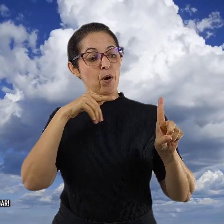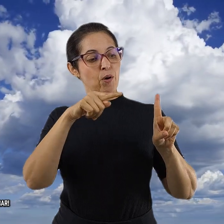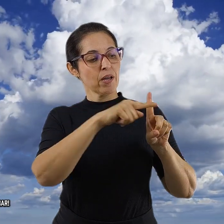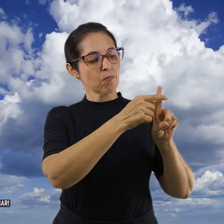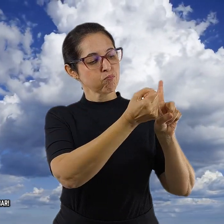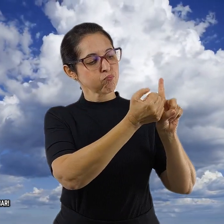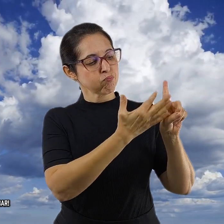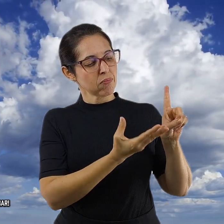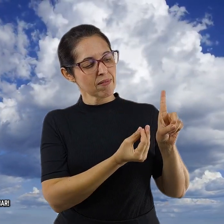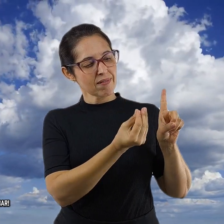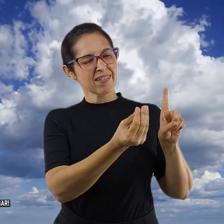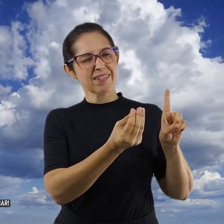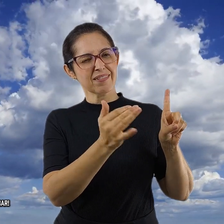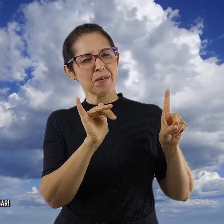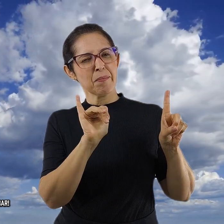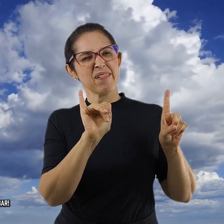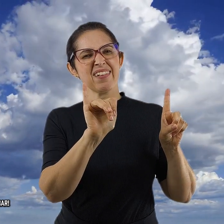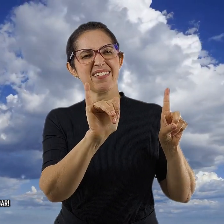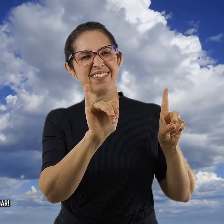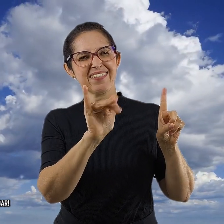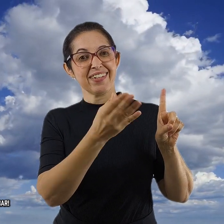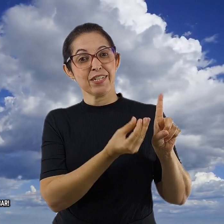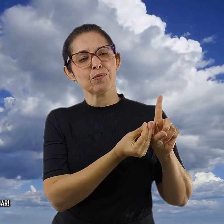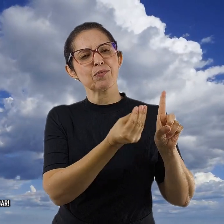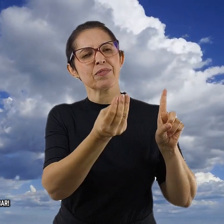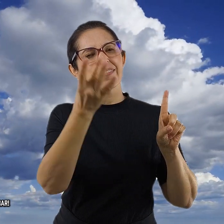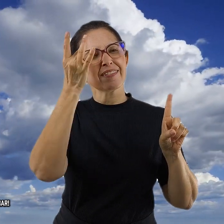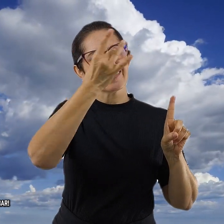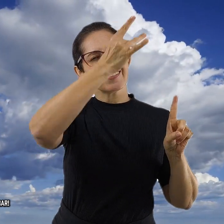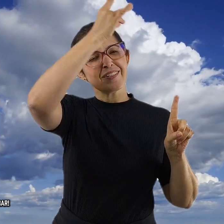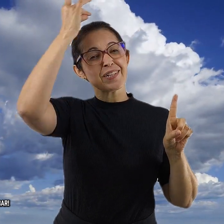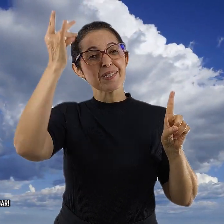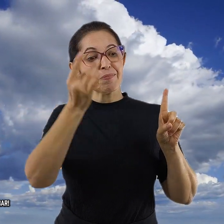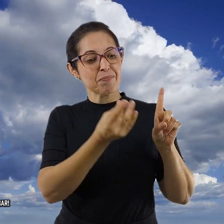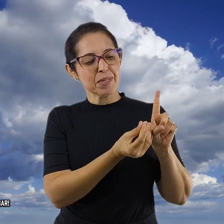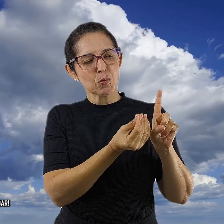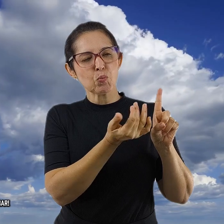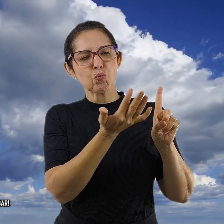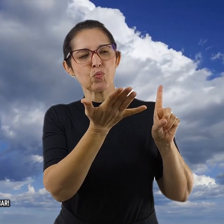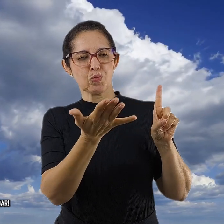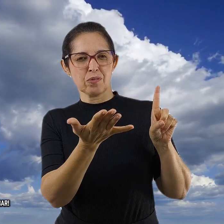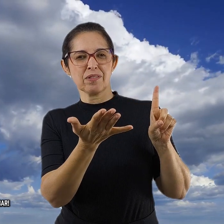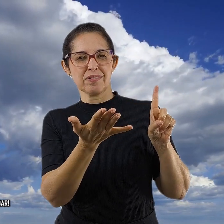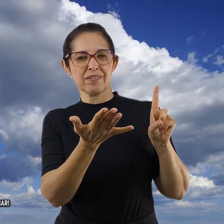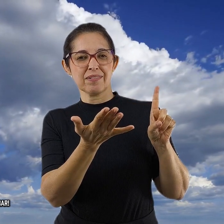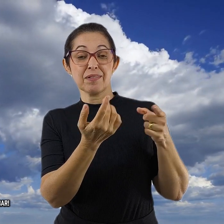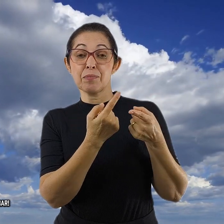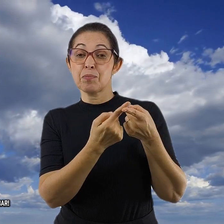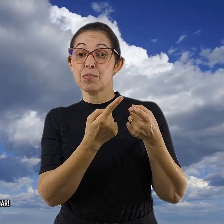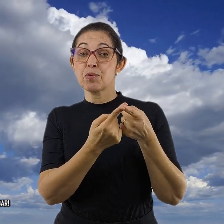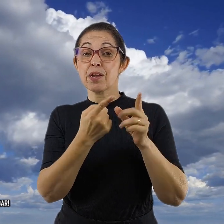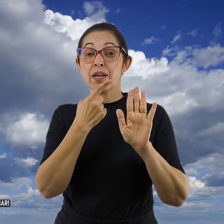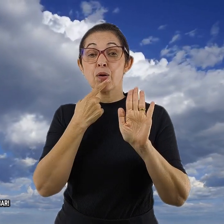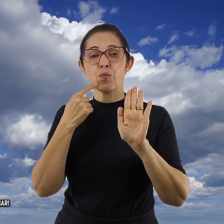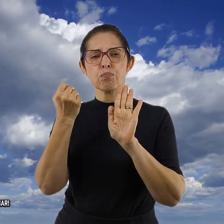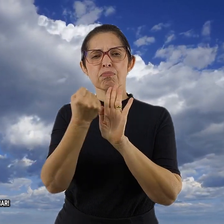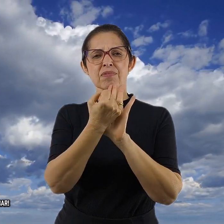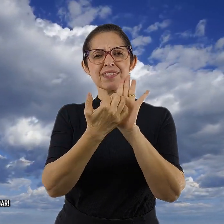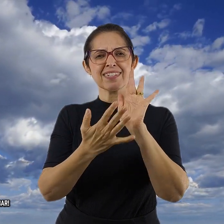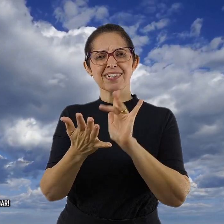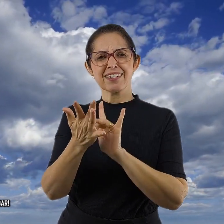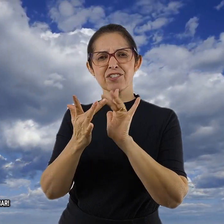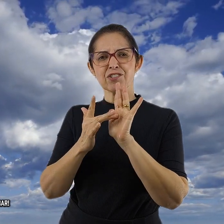nos ofereceu perdão, Ele nos deu do seu Espírito, porque é o sangue que faz da igreja um